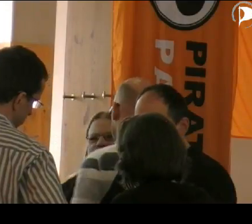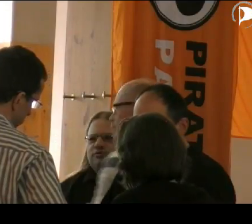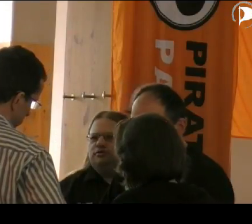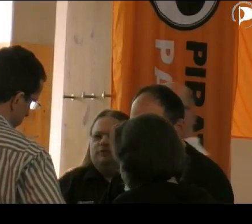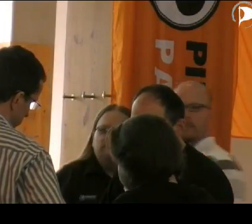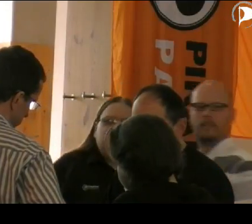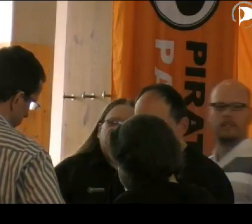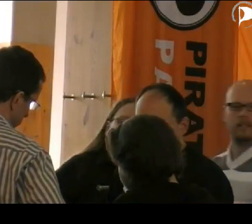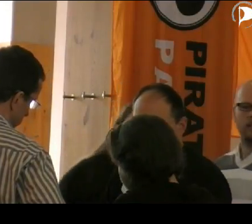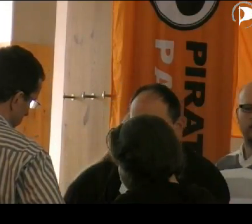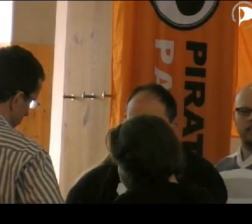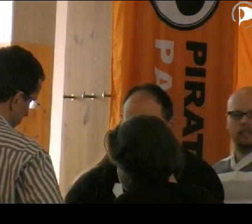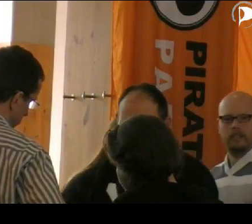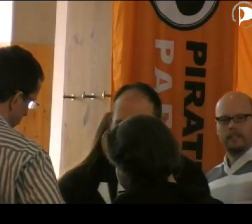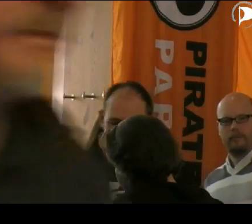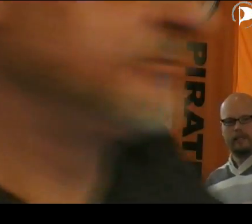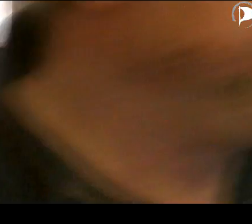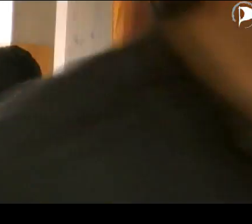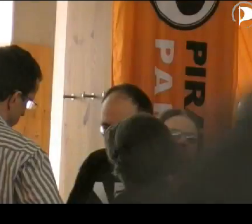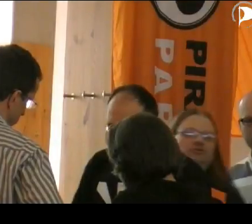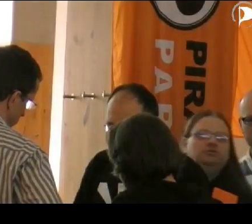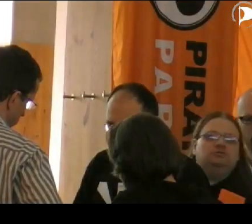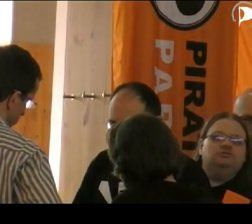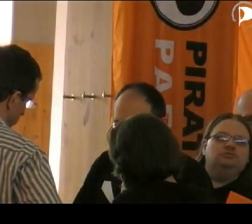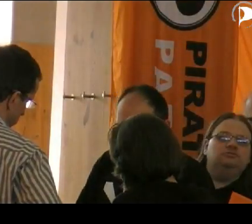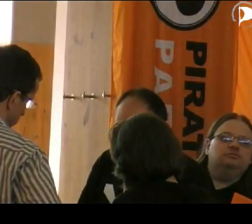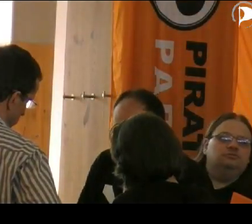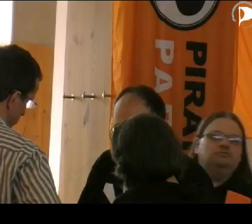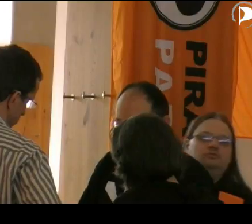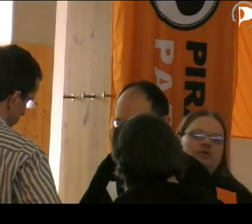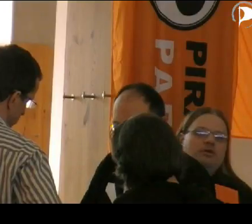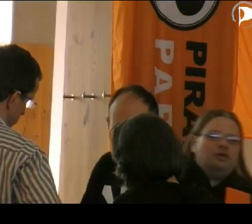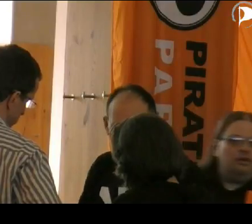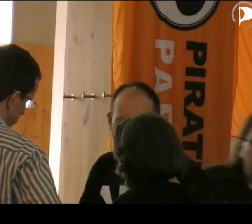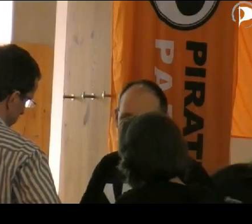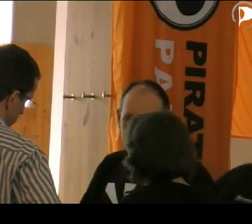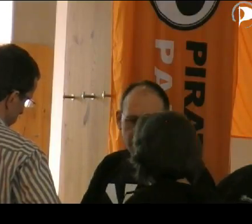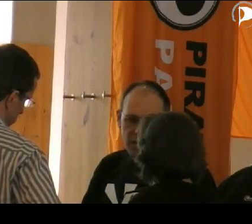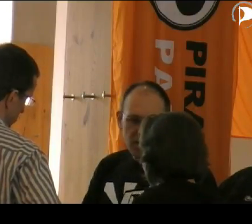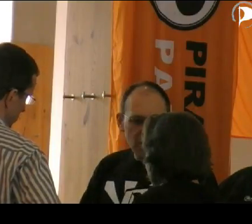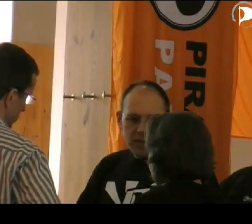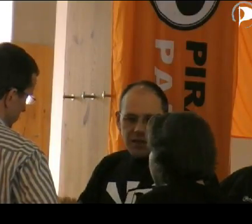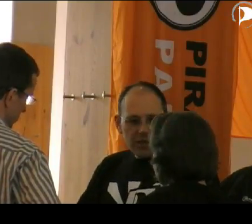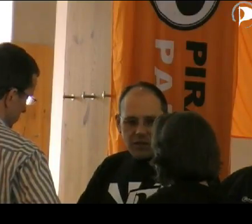politik es gab ja wir sehen das nun ändern das verstehst